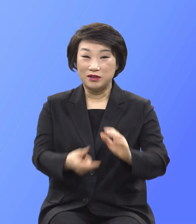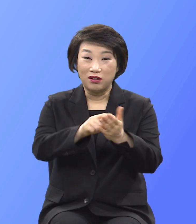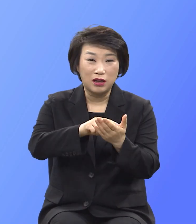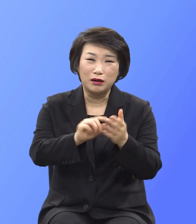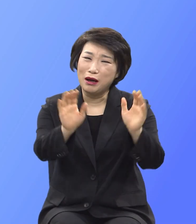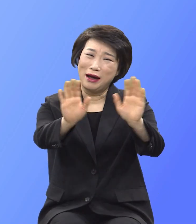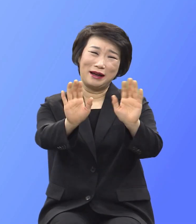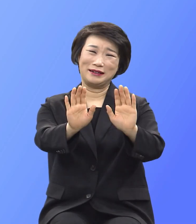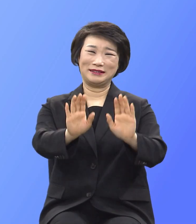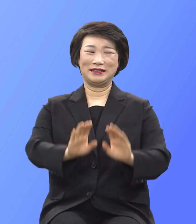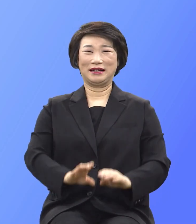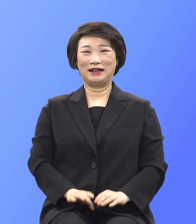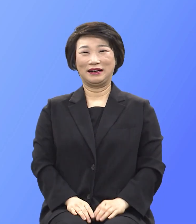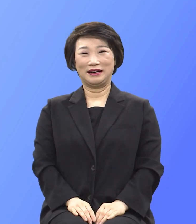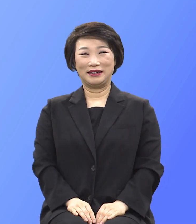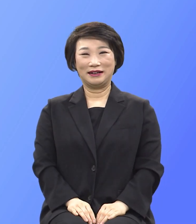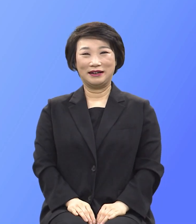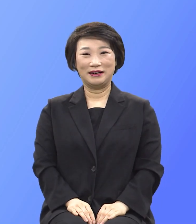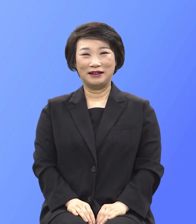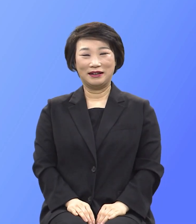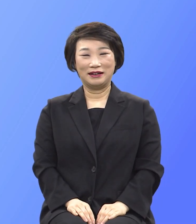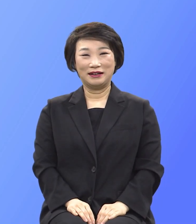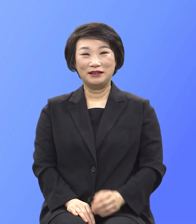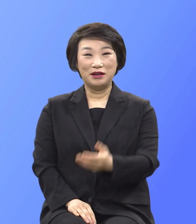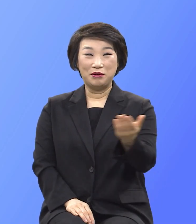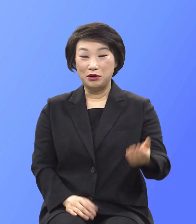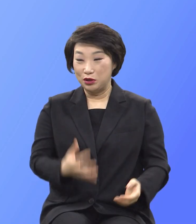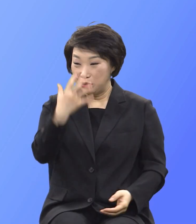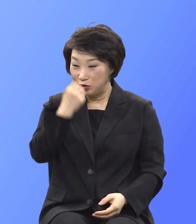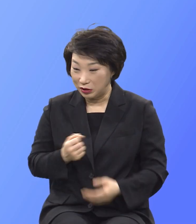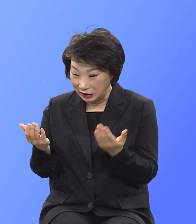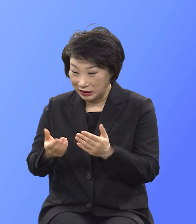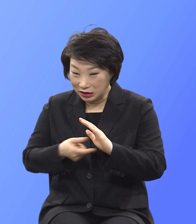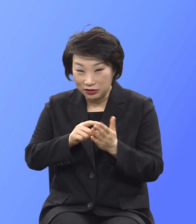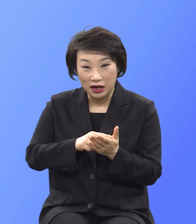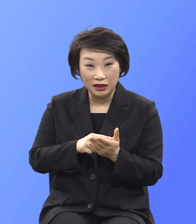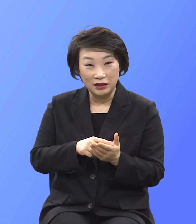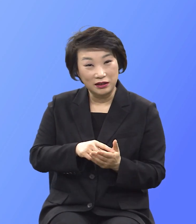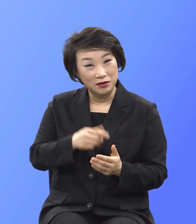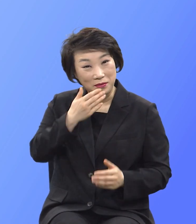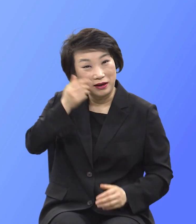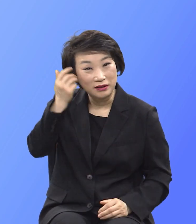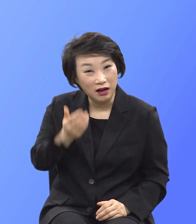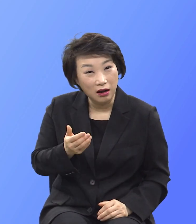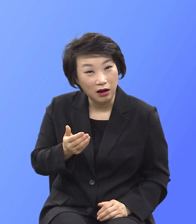적당히가 어디 있어? 수지 맞는 일에 적당히 있습니까?